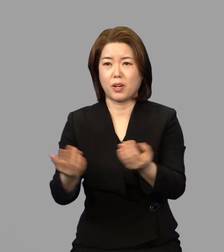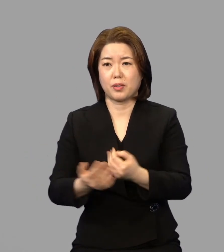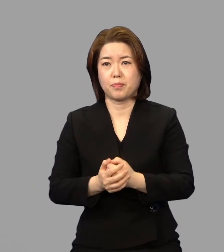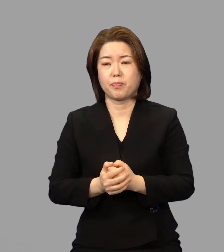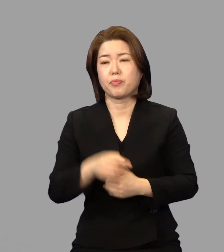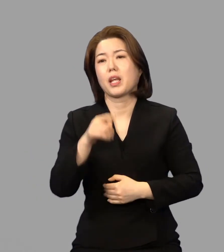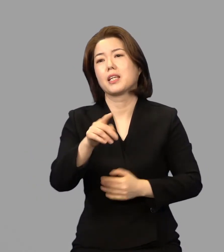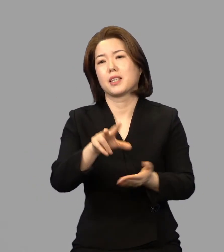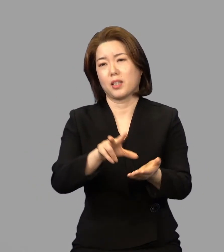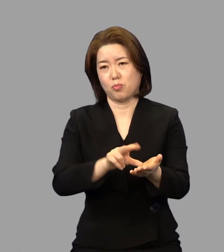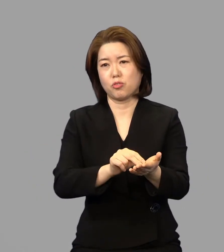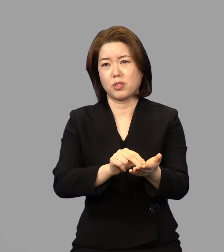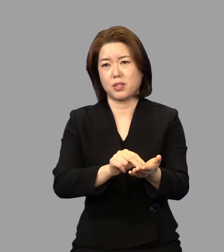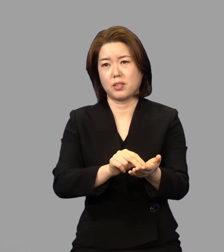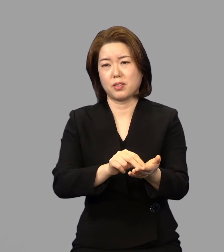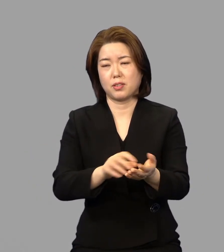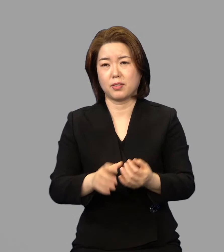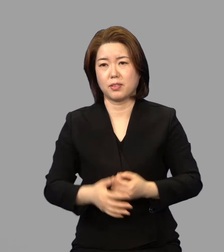그게 문제인 거예요.